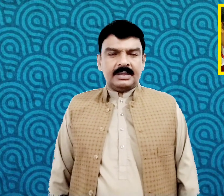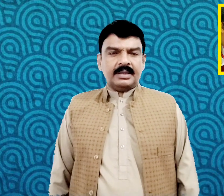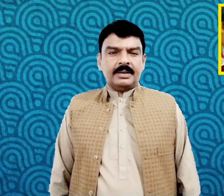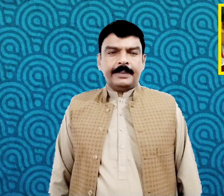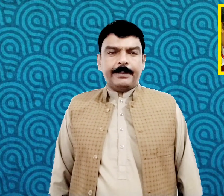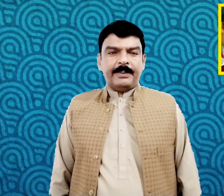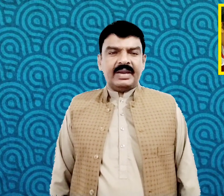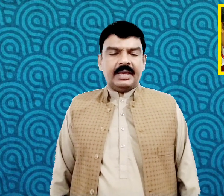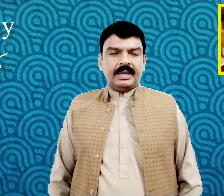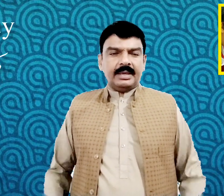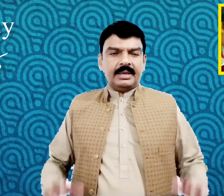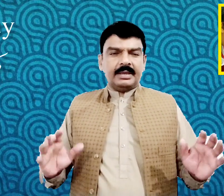प्ले,